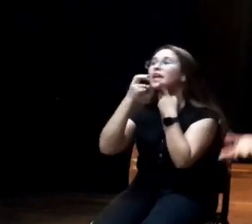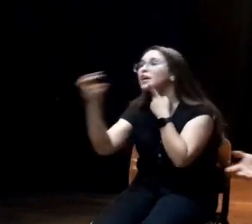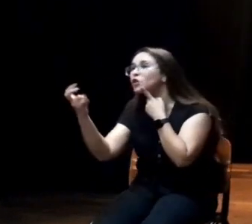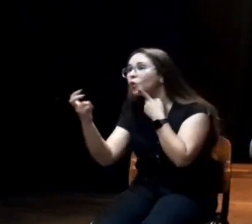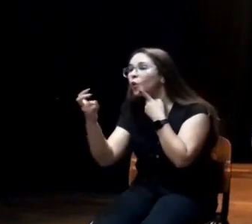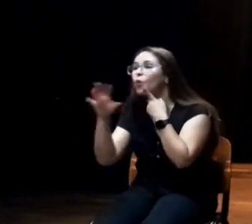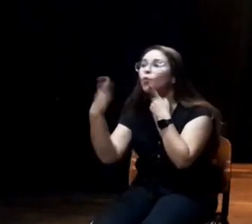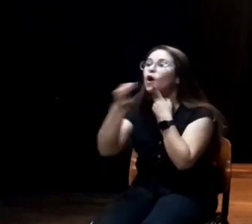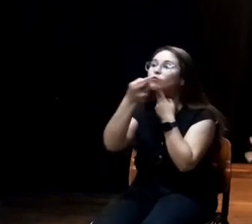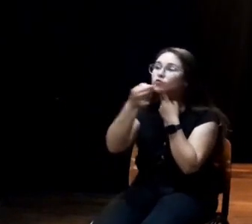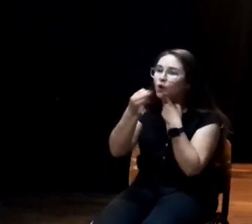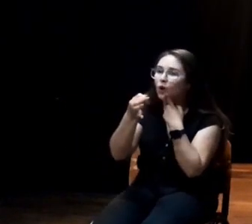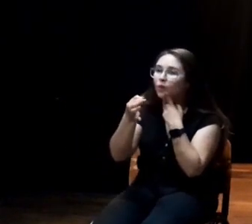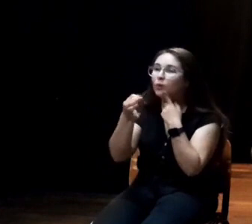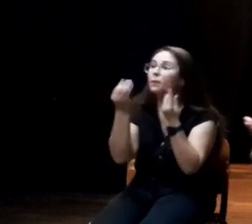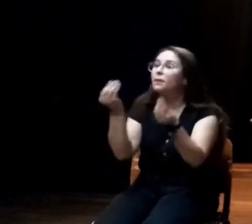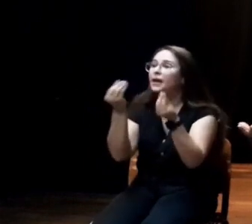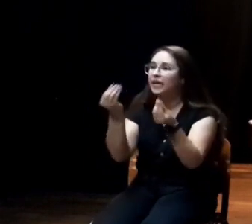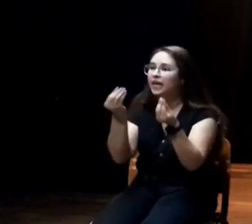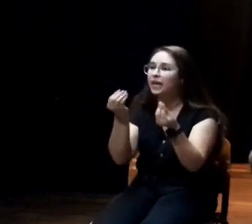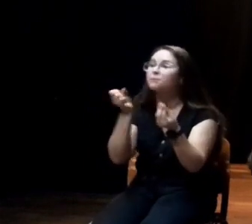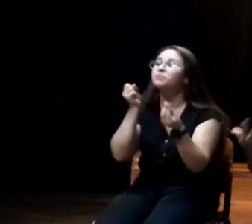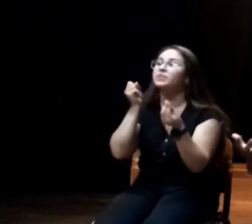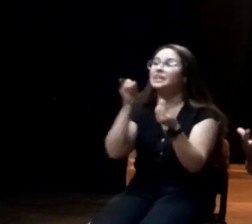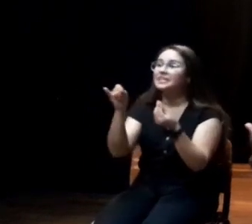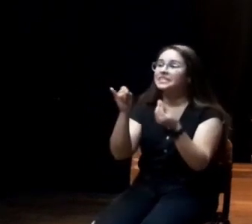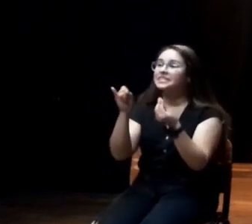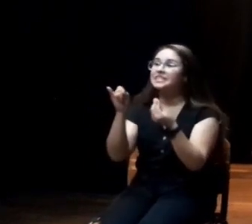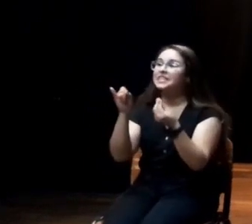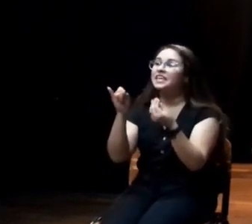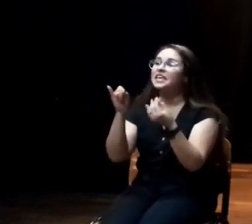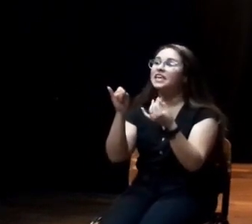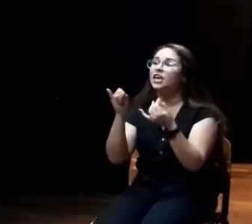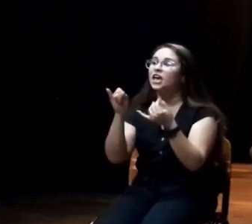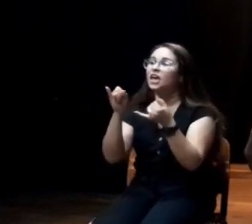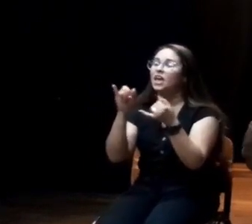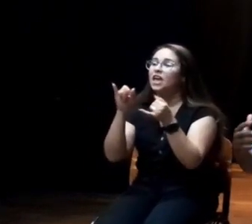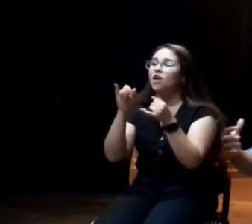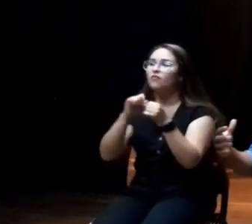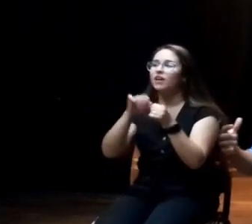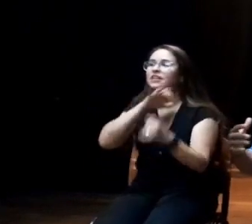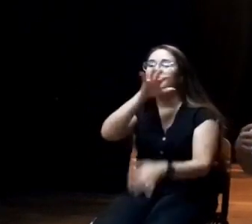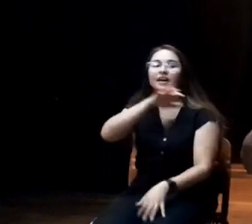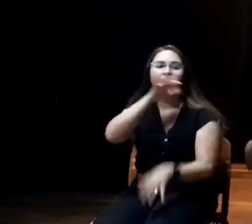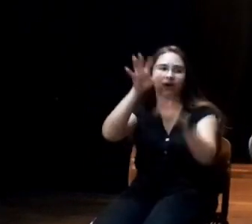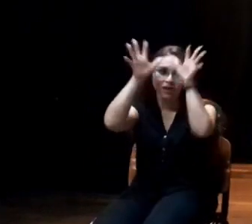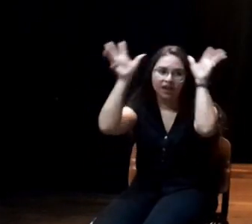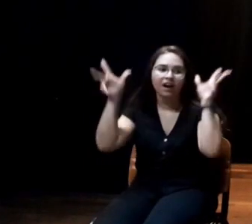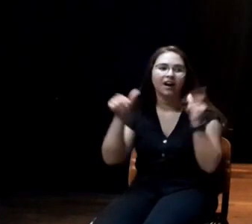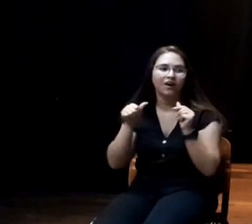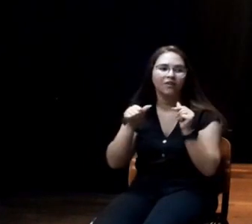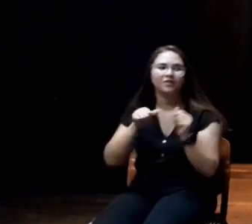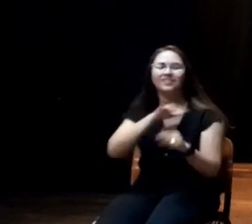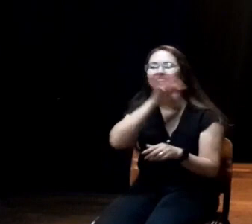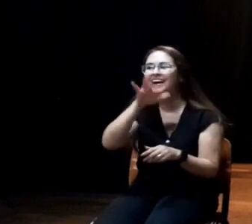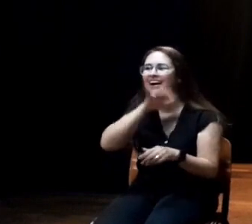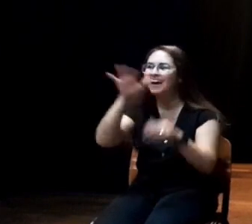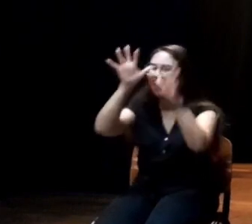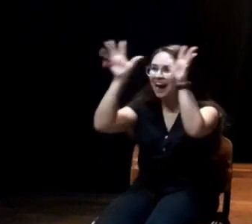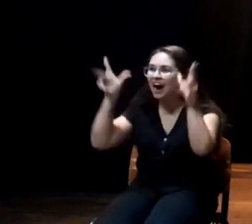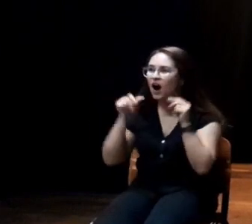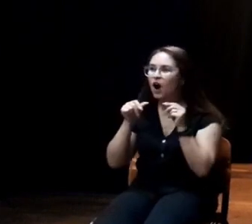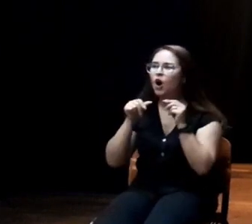esse que saiu, da onde, pra quê? Agora se eu faço, o leão, né? Como é que é o leão? Eu esqueci, o leão. O